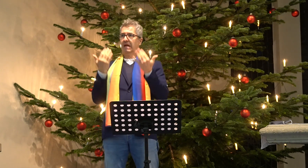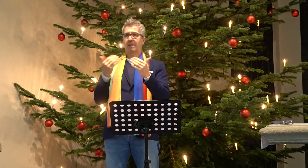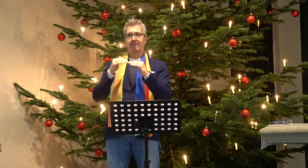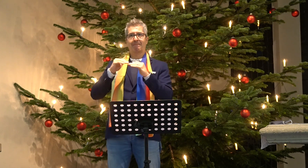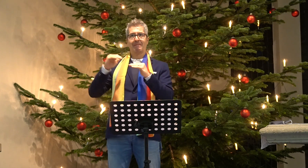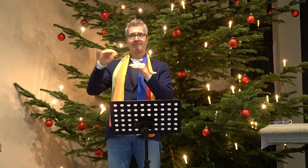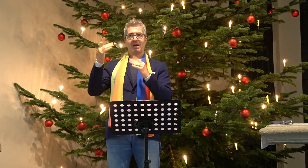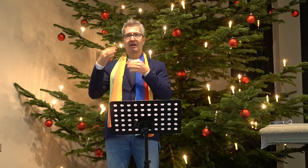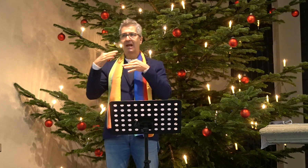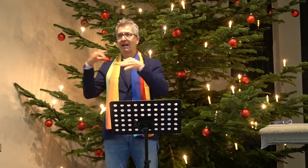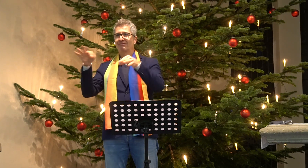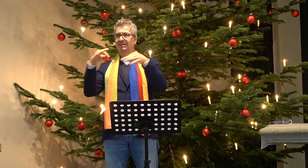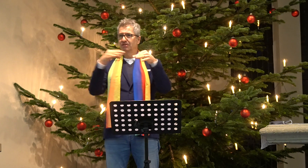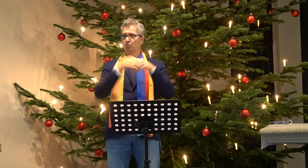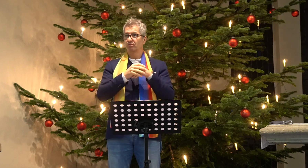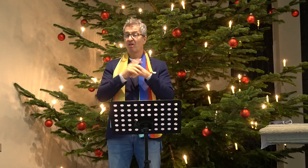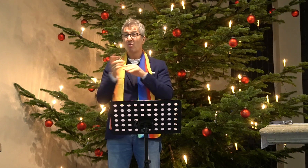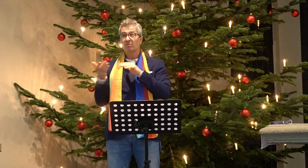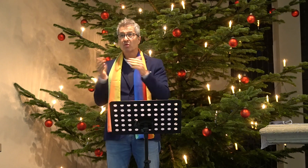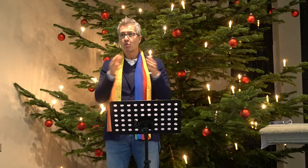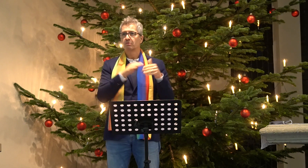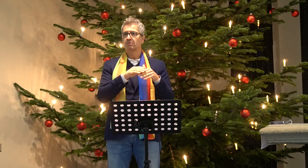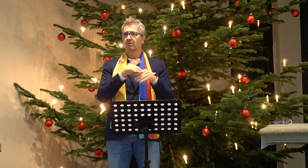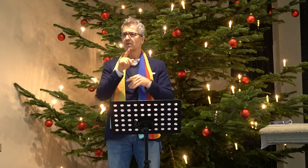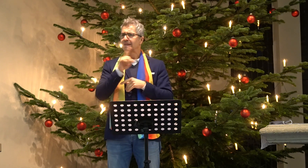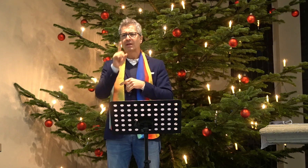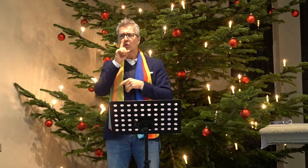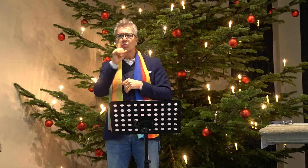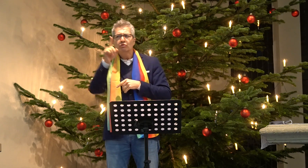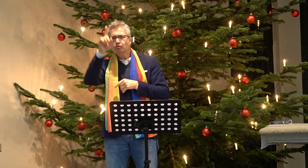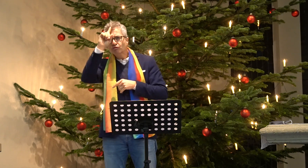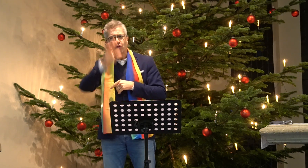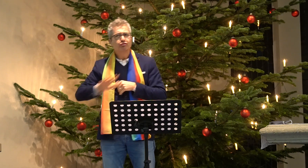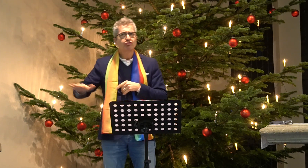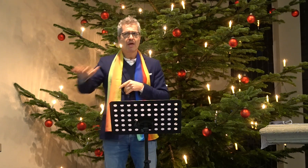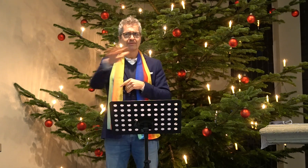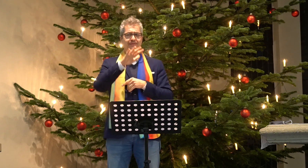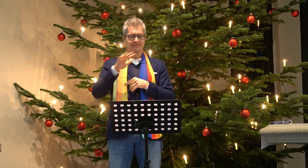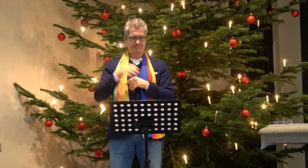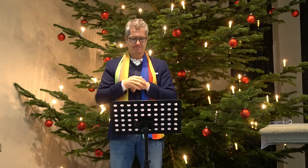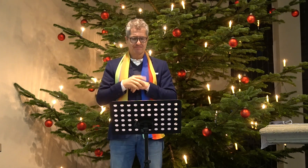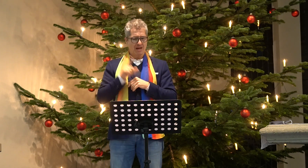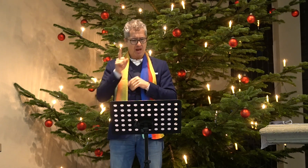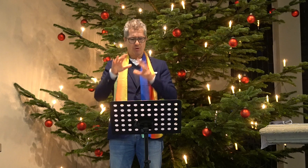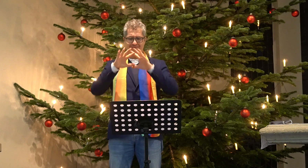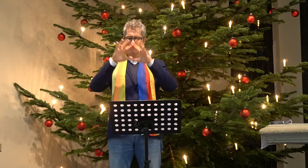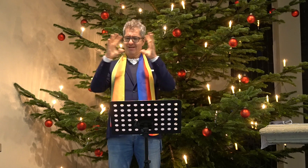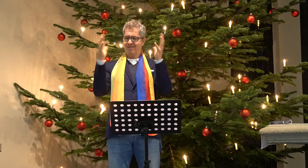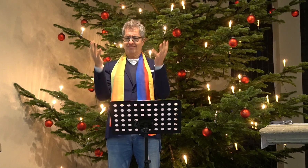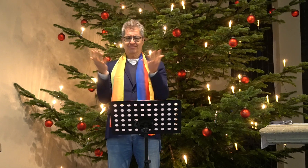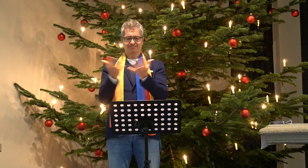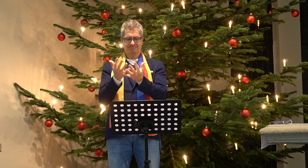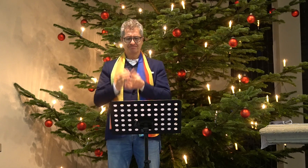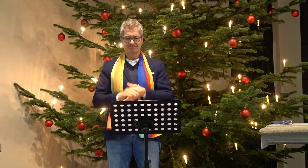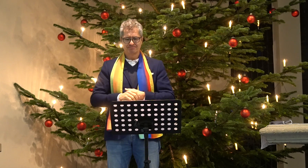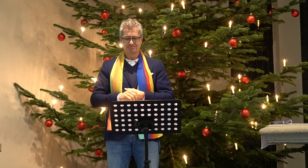Die Zahl der Infizierten und Toten ist nicht nur in Deutschland, auf der ganzen Welt